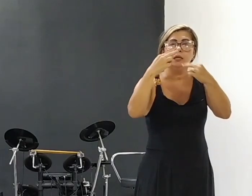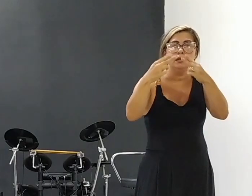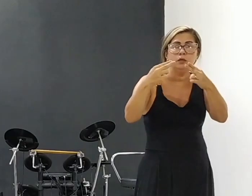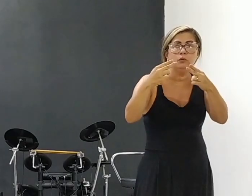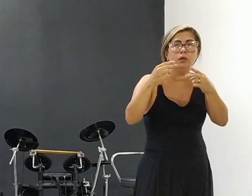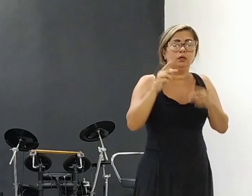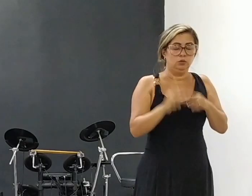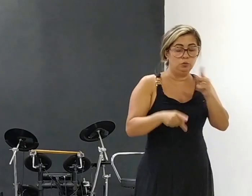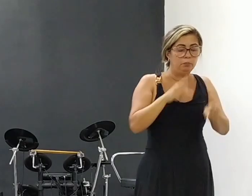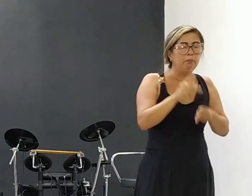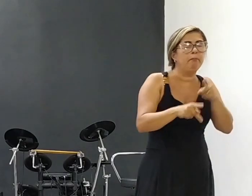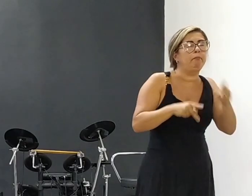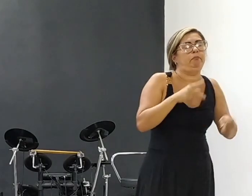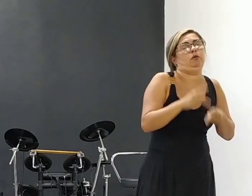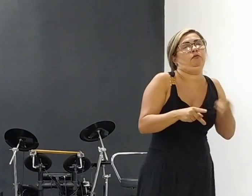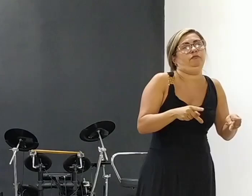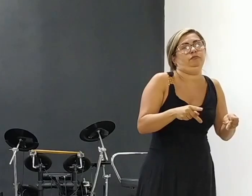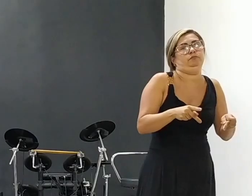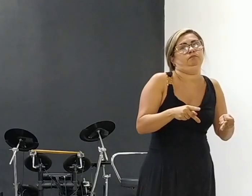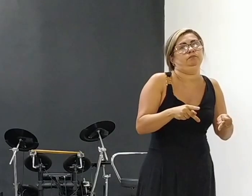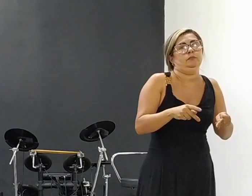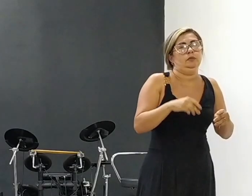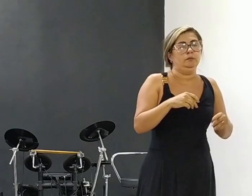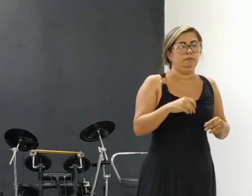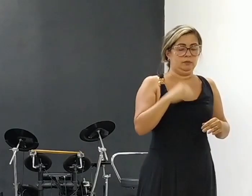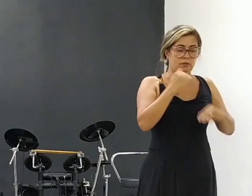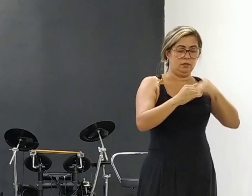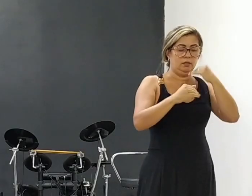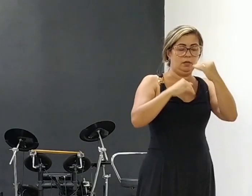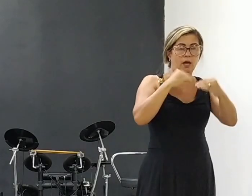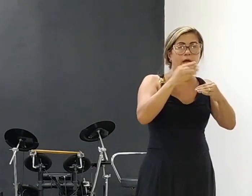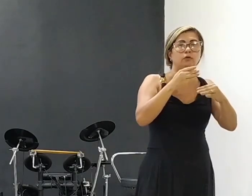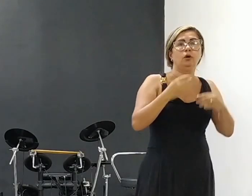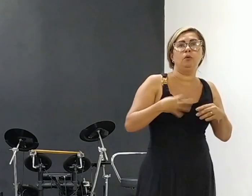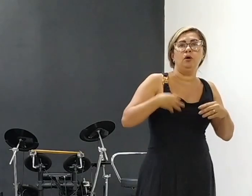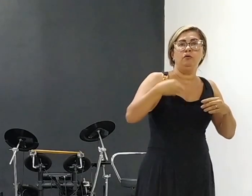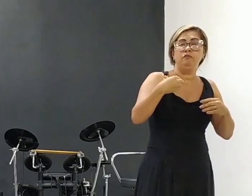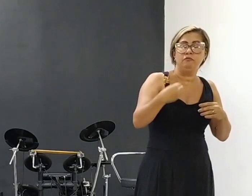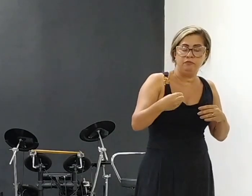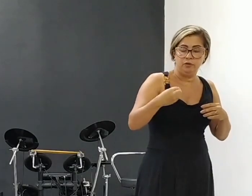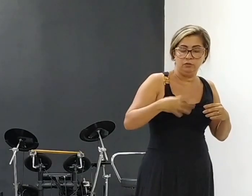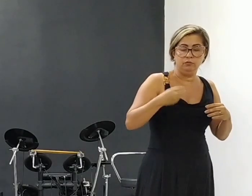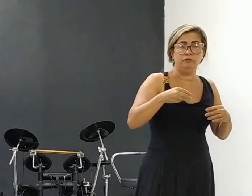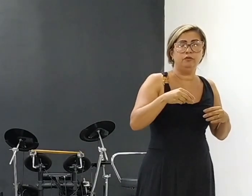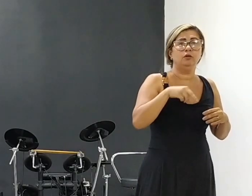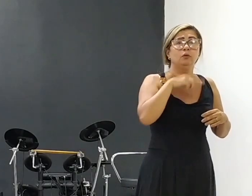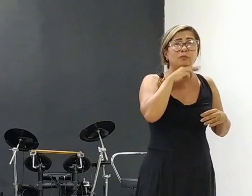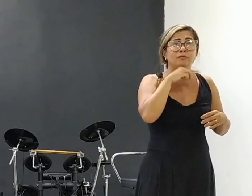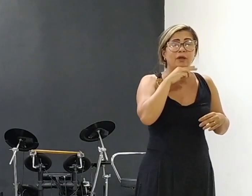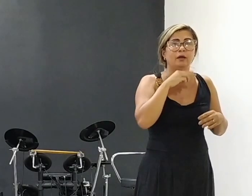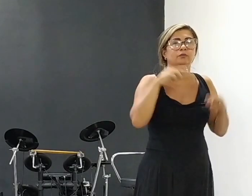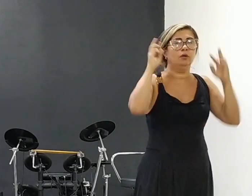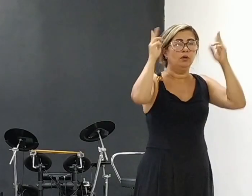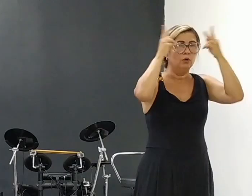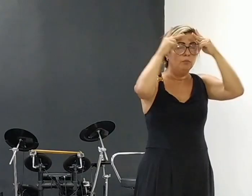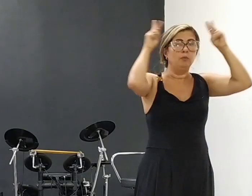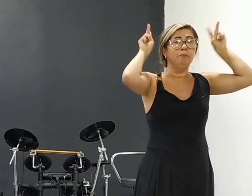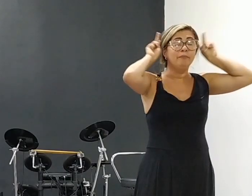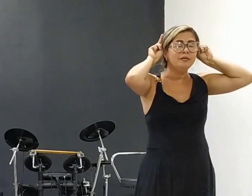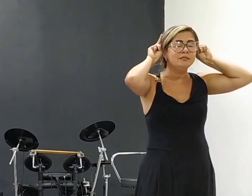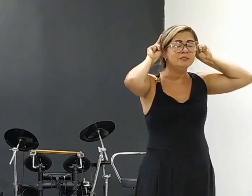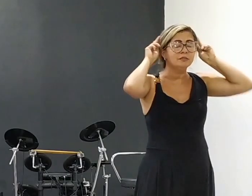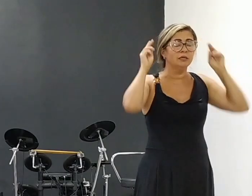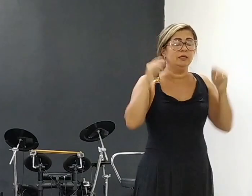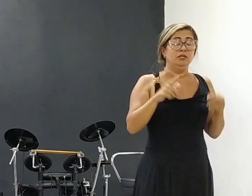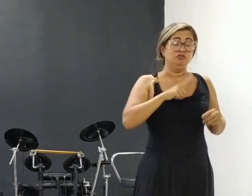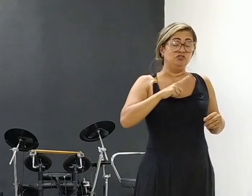daquele povo. Ele começa a ser criado como filho da filha de Faraó, como um príncipe, como alguém que tinha tudo,